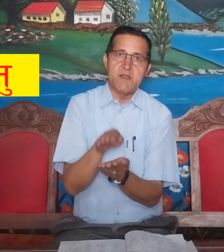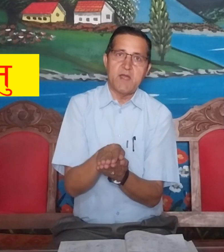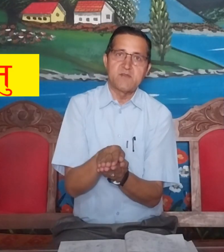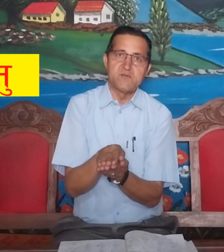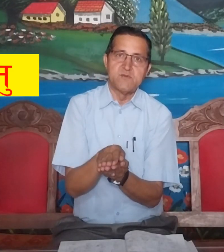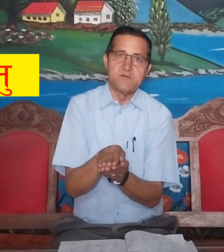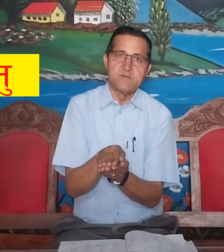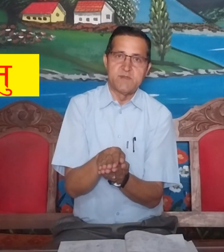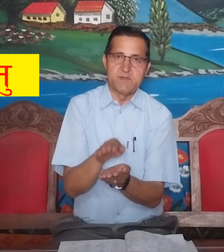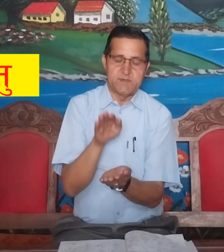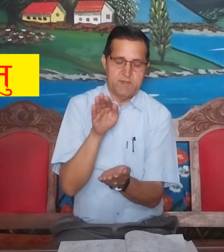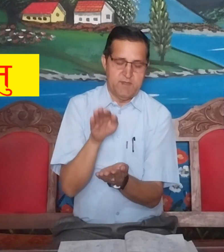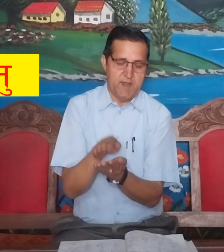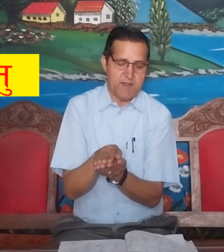राख्नु, राख्नु।